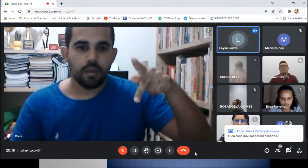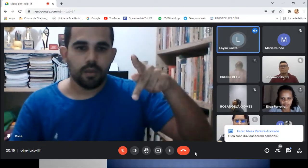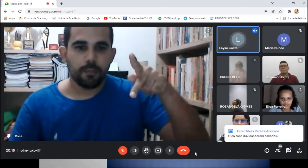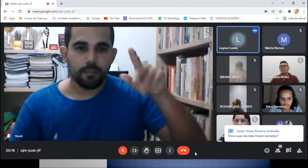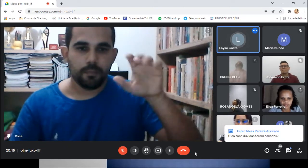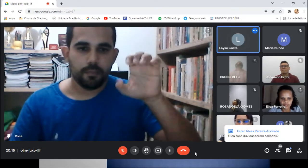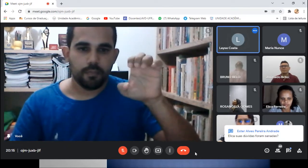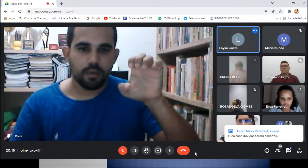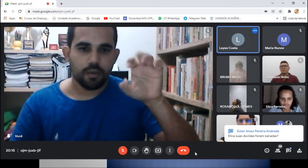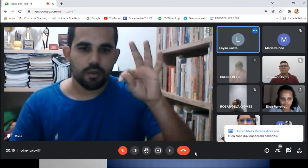Petrolina.